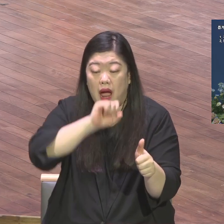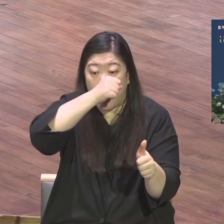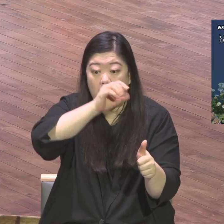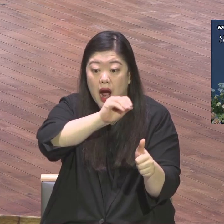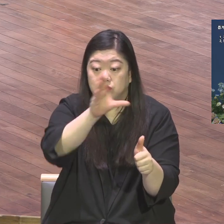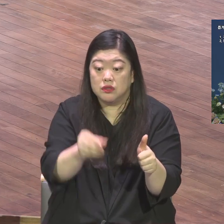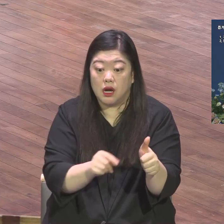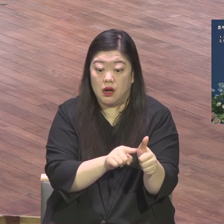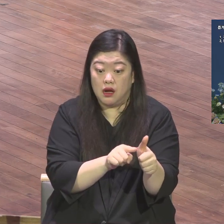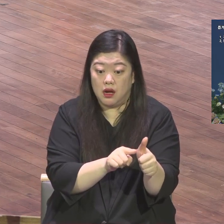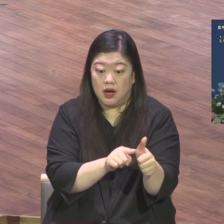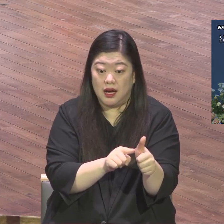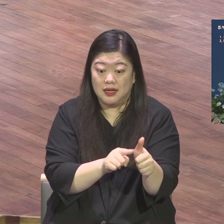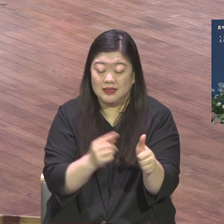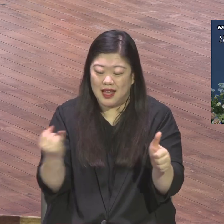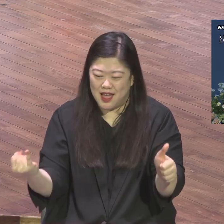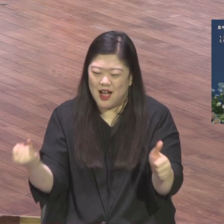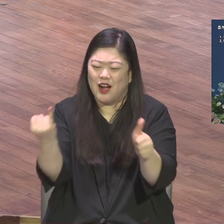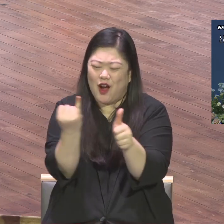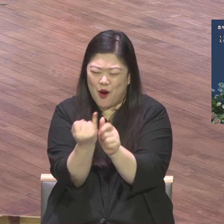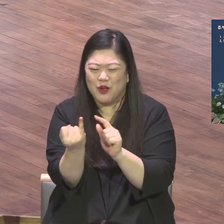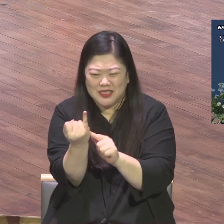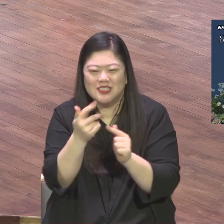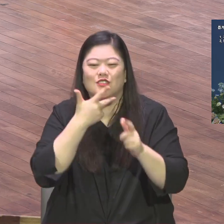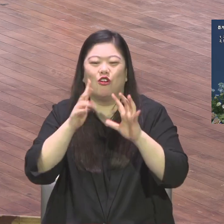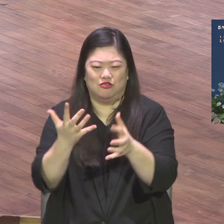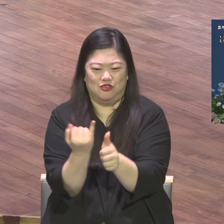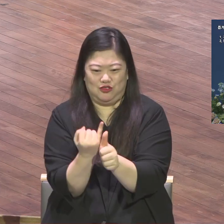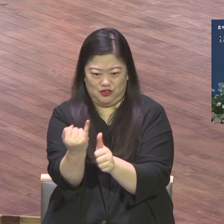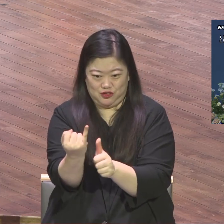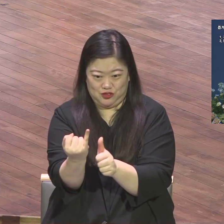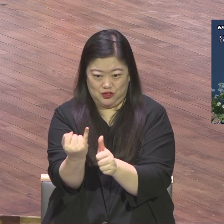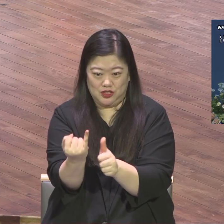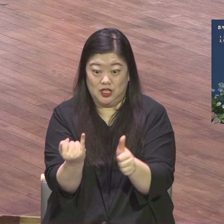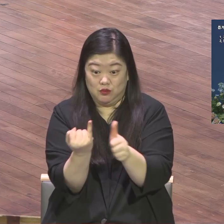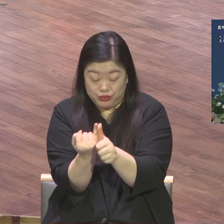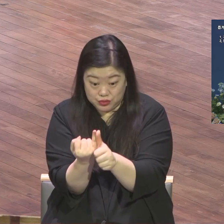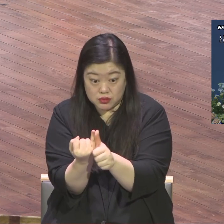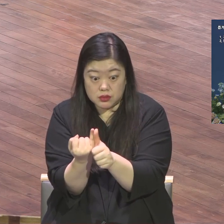영국에 보내라 그러면 1.5배 더 들어요. 선교비가.